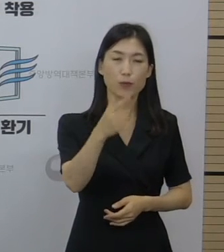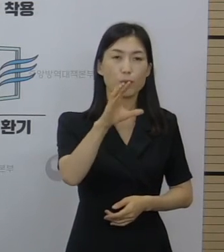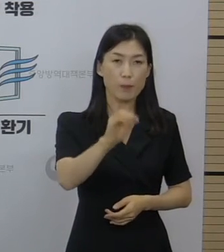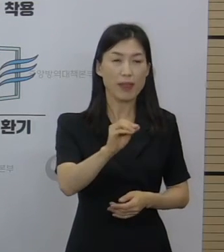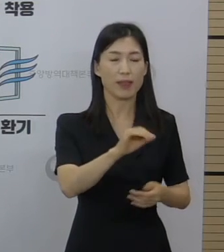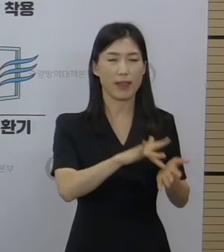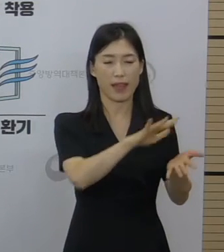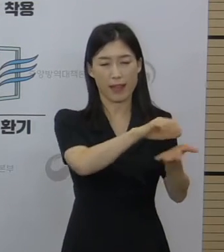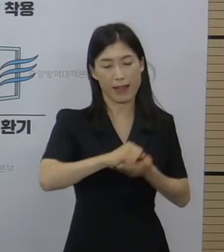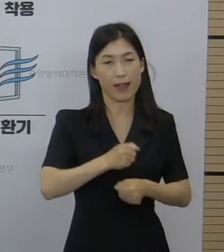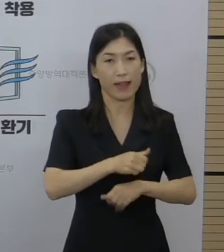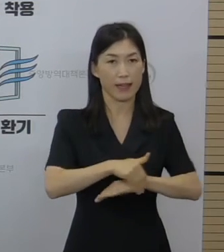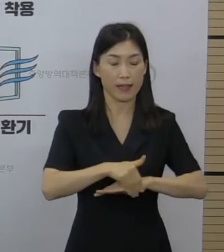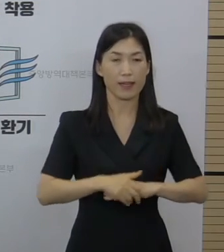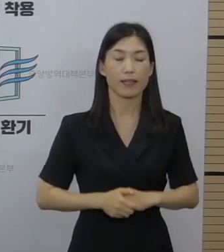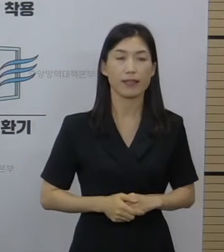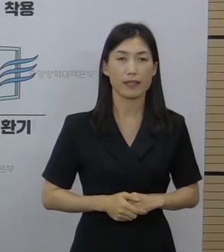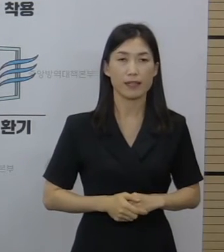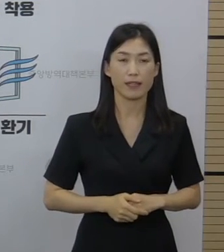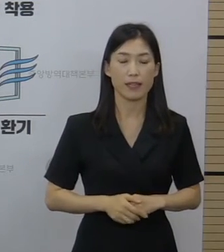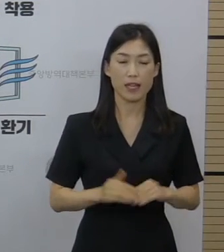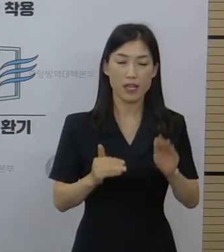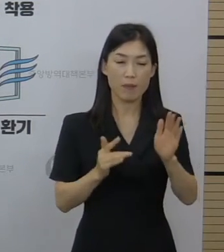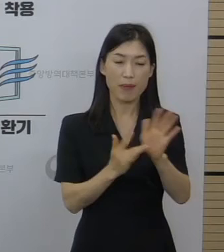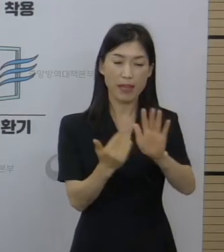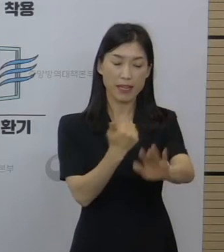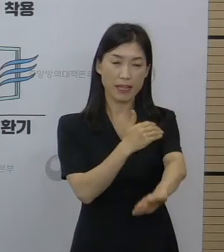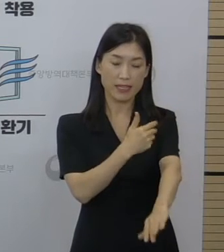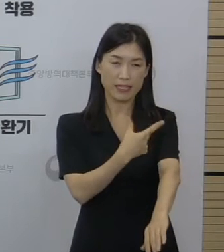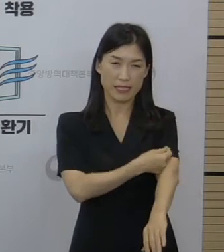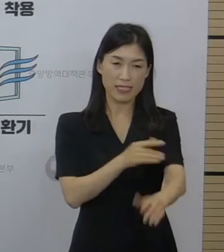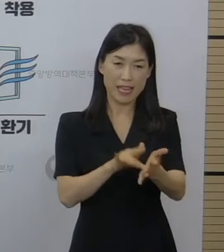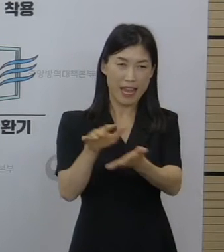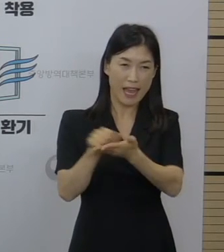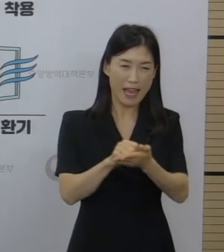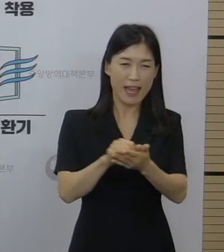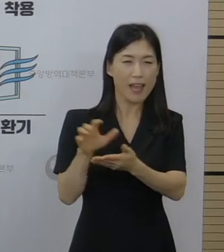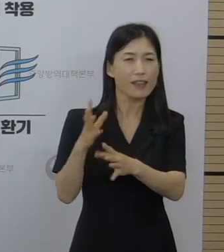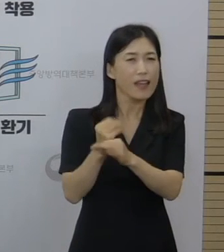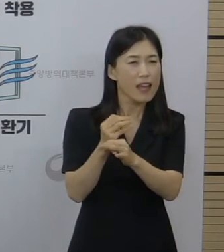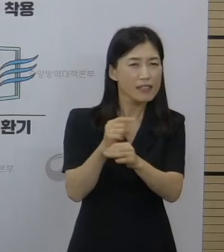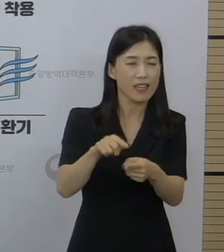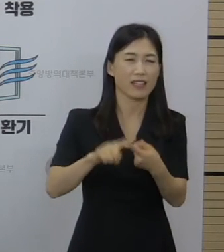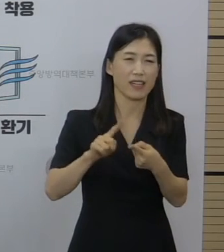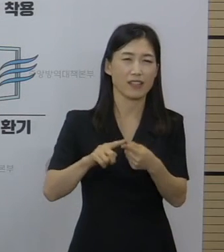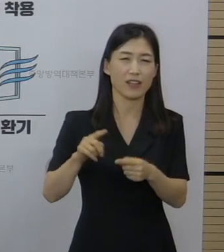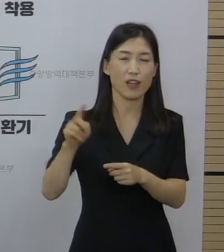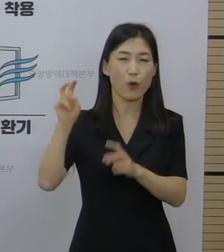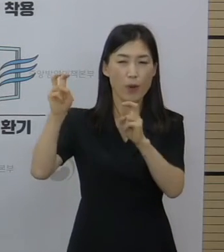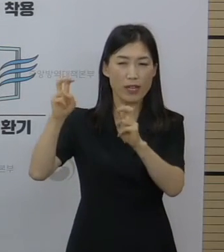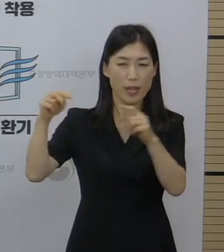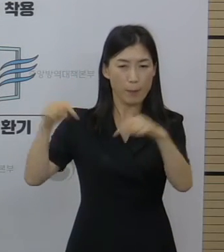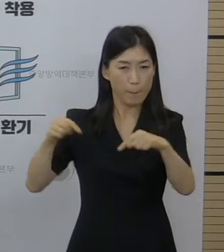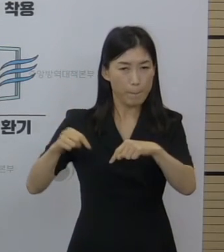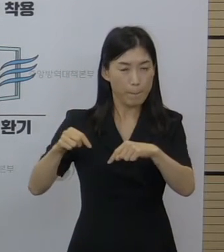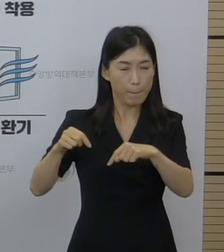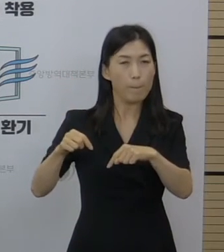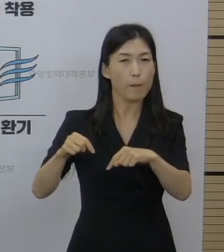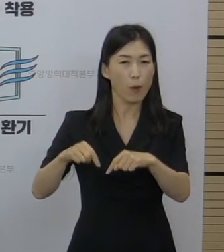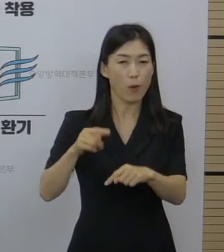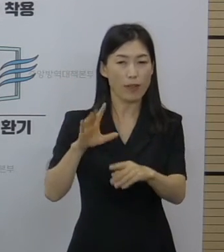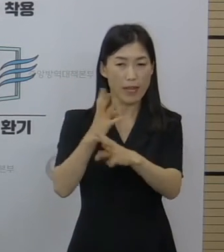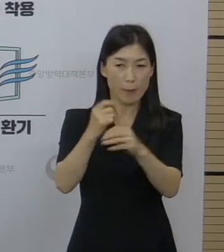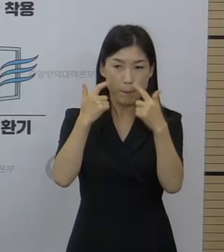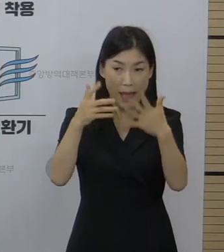회분이 공급될 예정입니다. 백신별 세부 공급 일정이 확정되고 제약사와